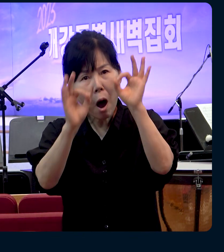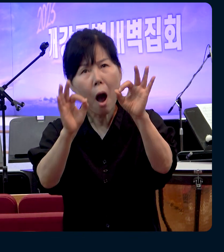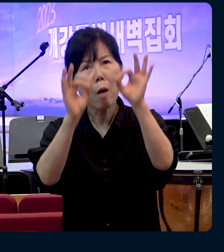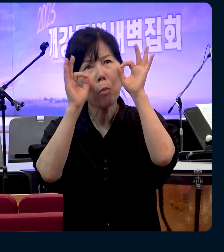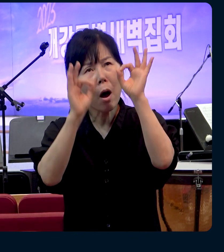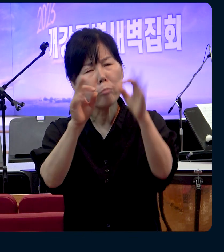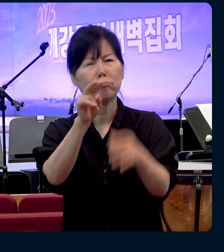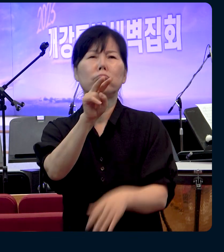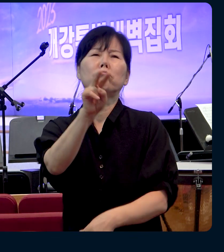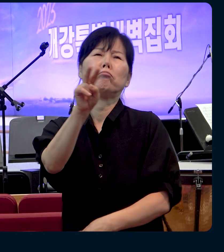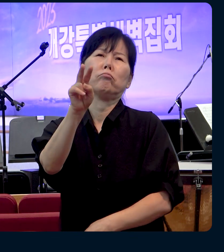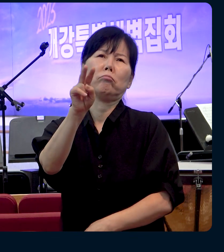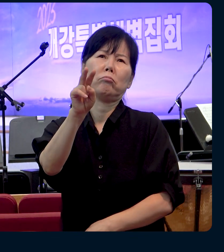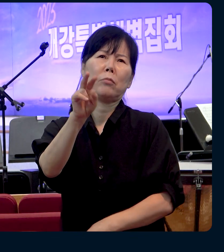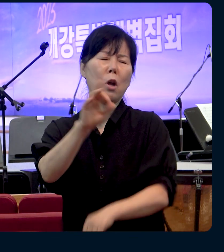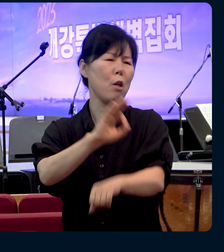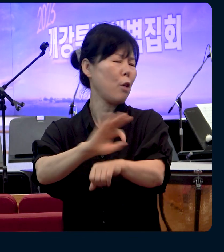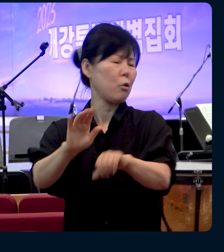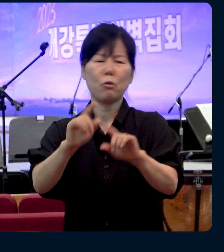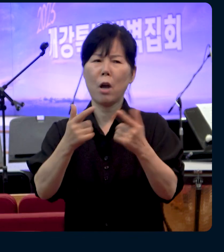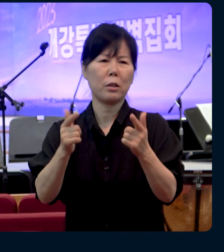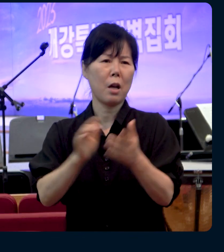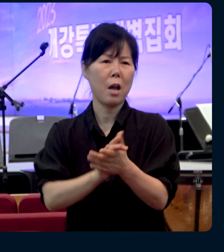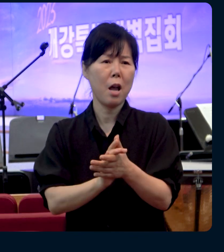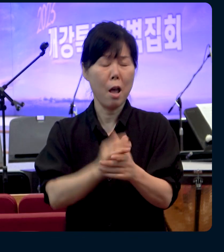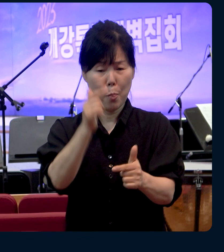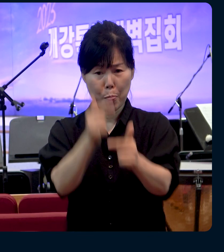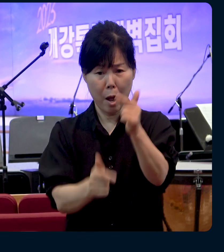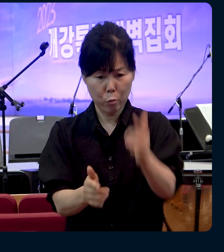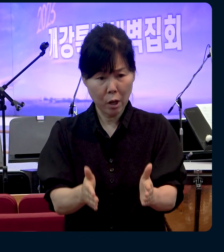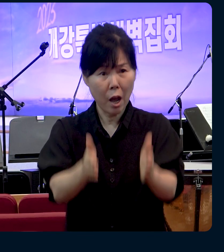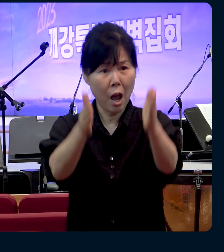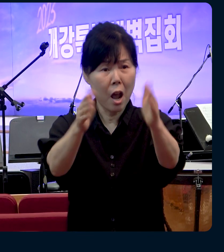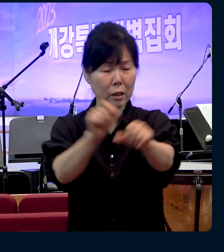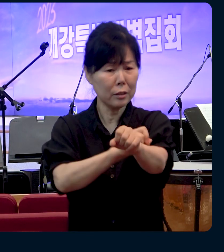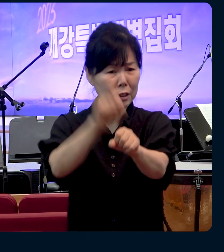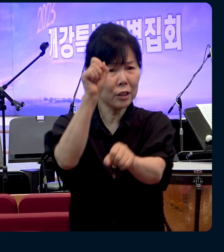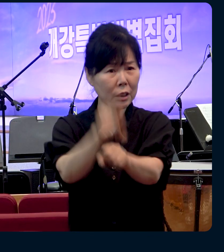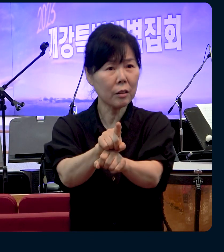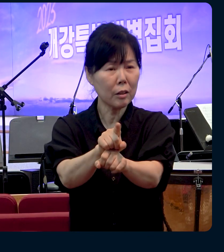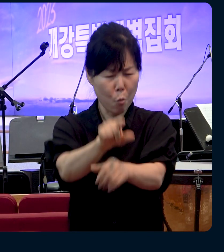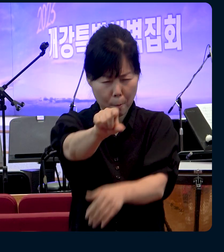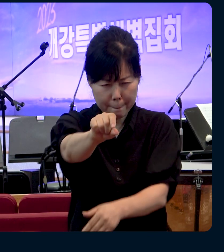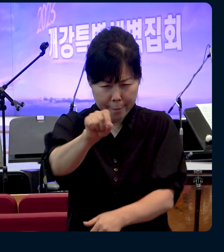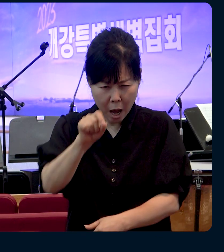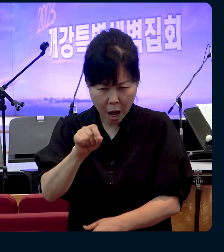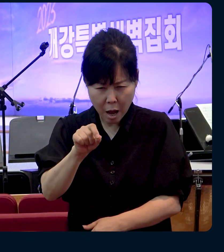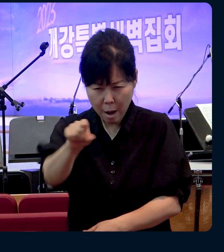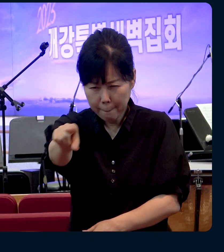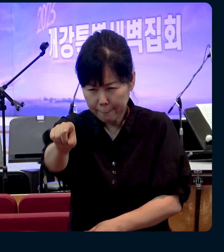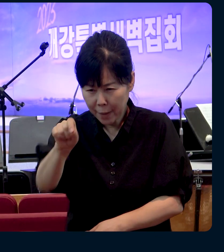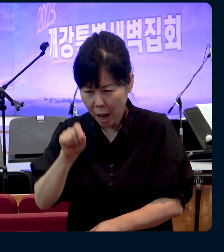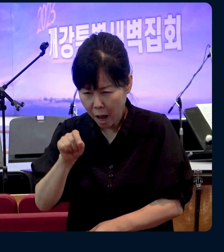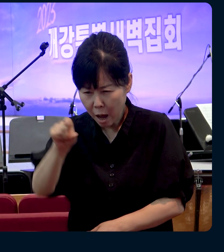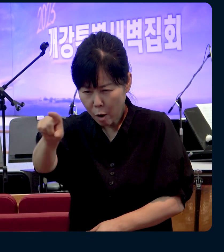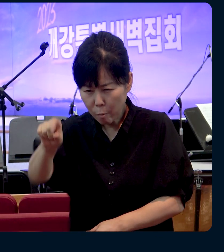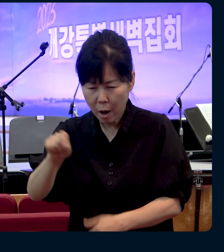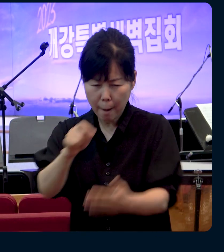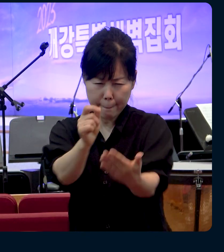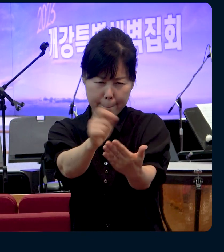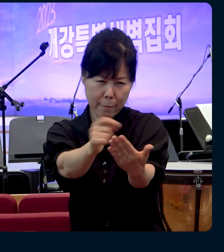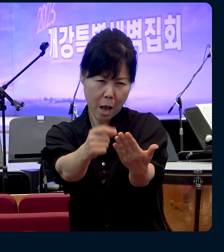그렸어요. 대충 그렸는데 나무의 특징들을 딱 몇 가지